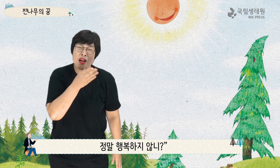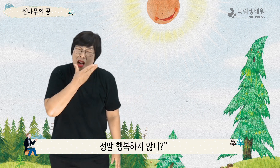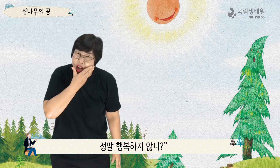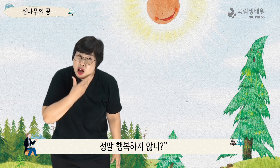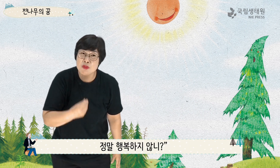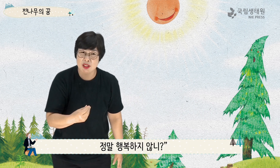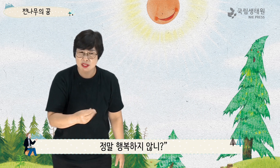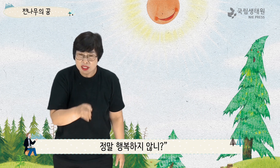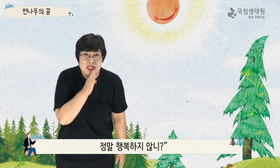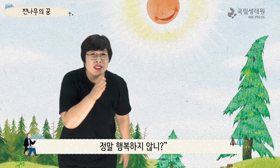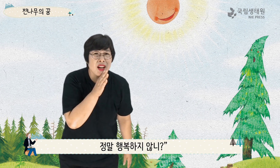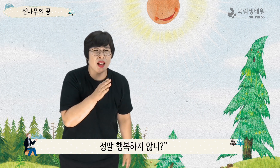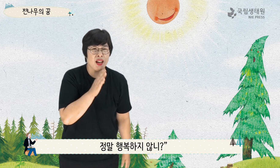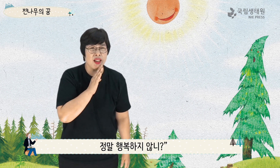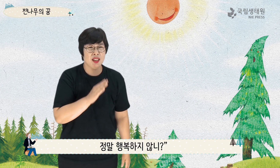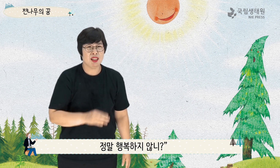정말 행복하지 않니?